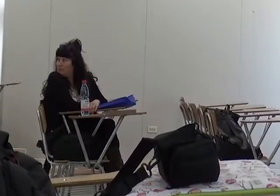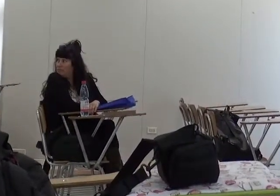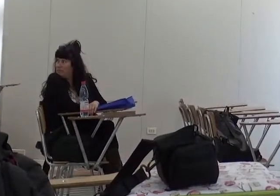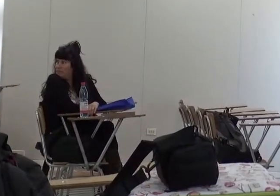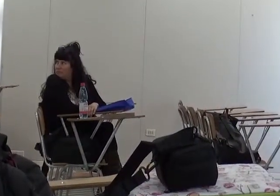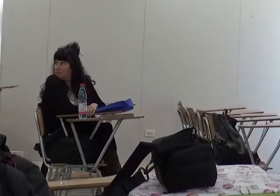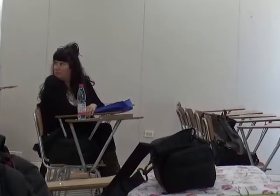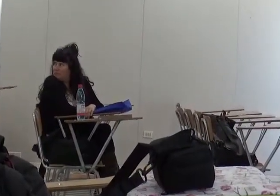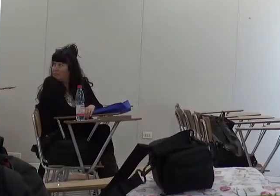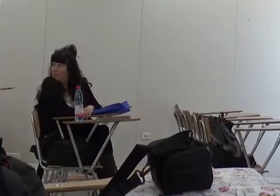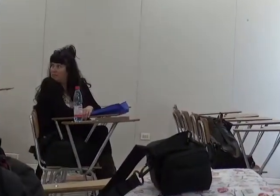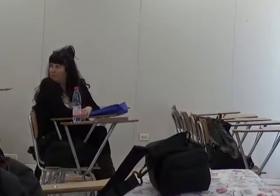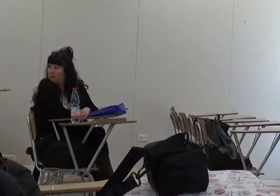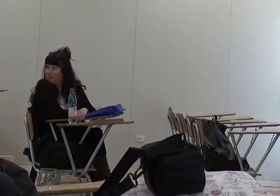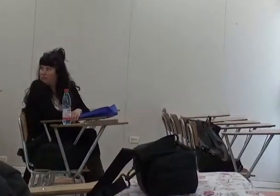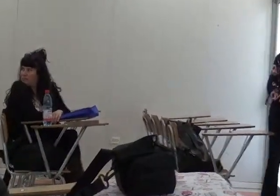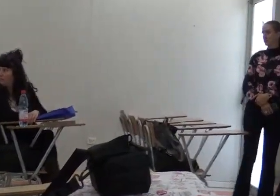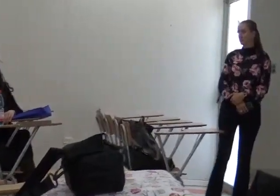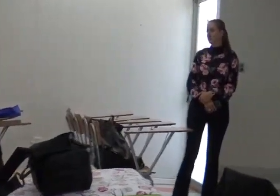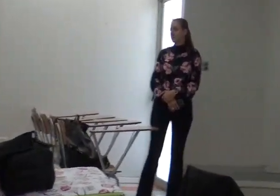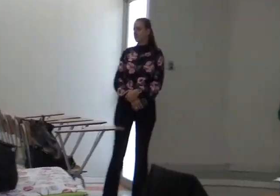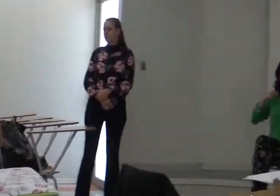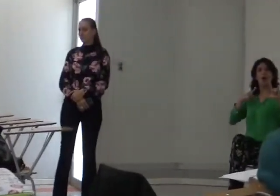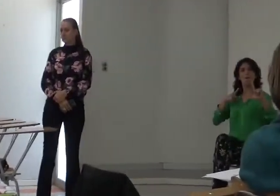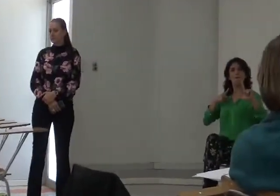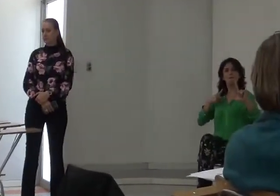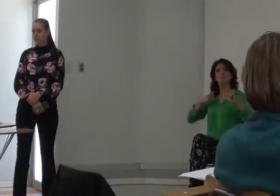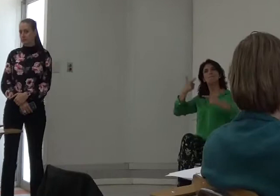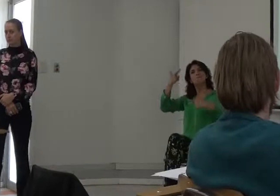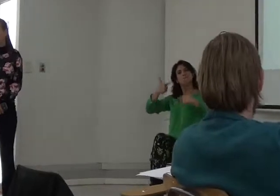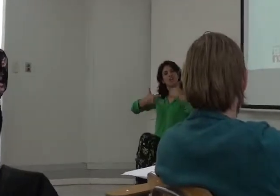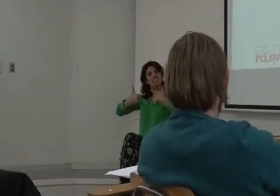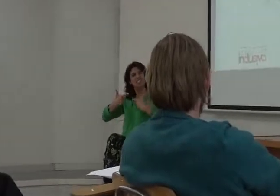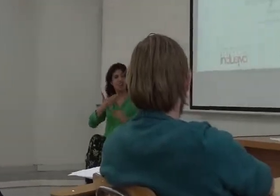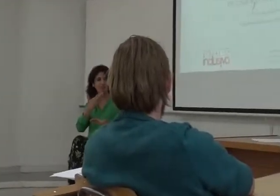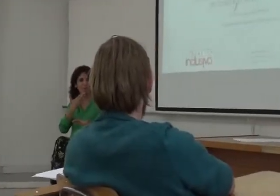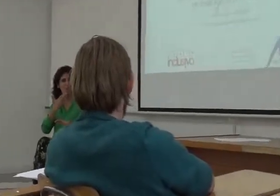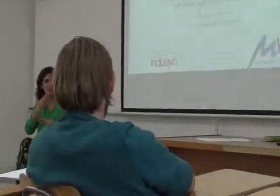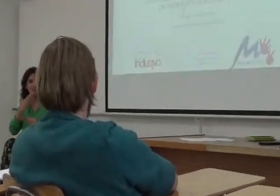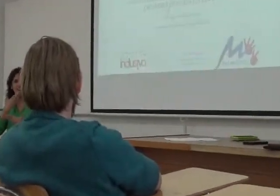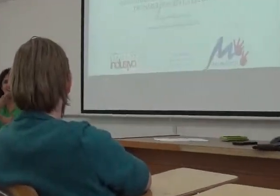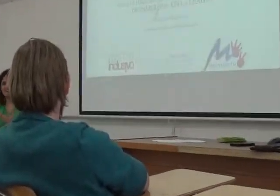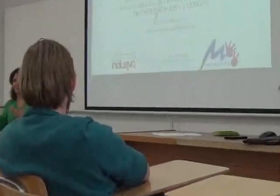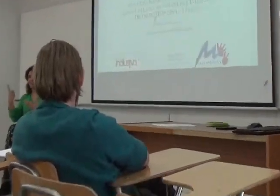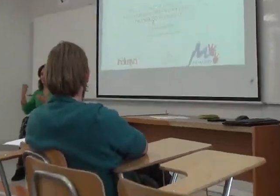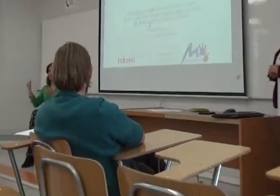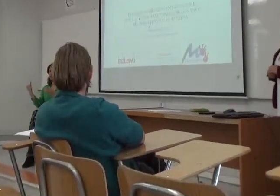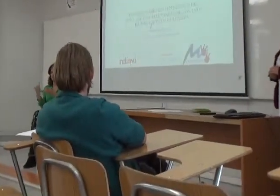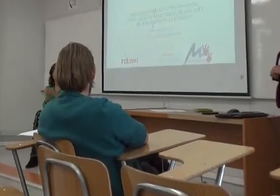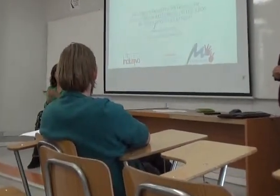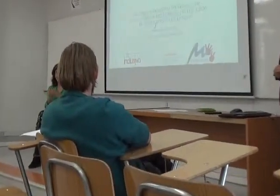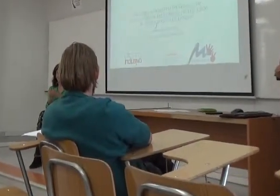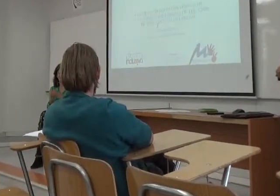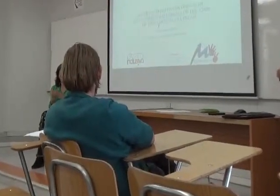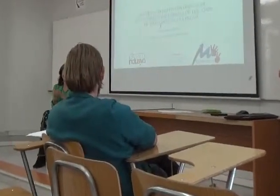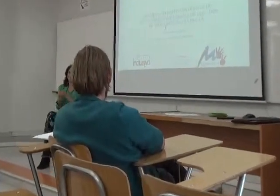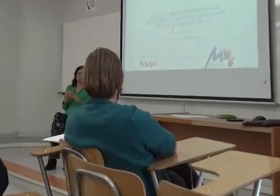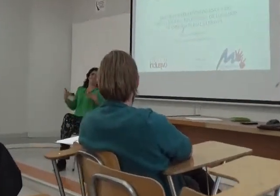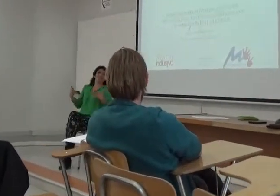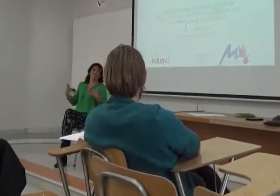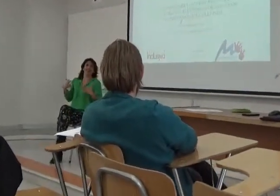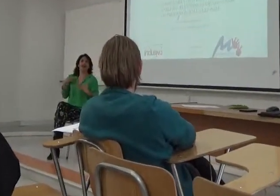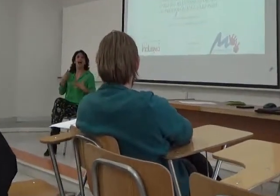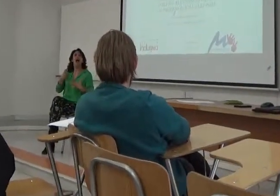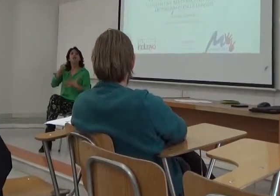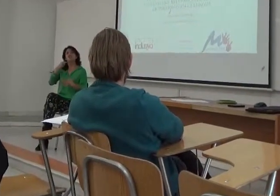su ponencia también es un acto cierto político, o sea, es inclusión real. Y aquí yo veo una persona